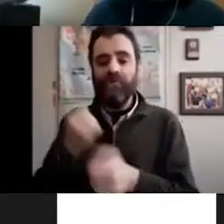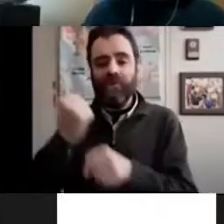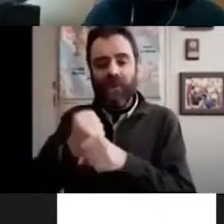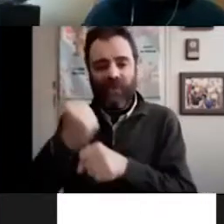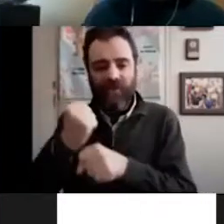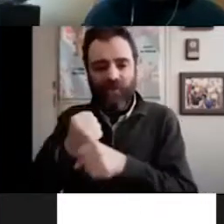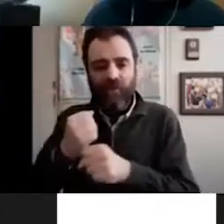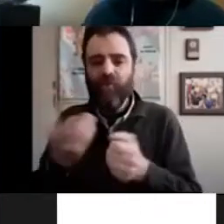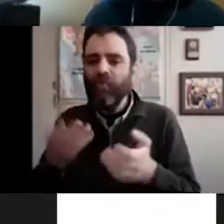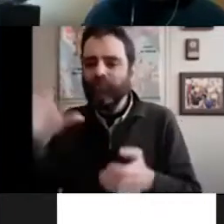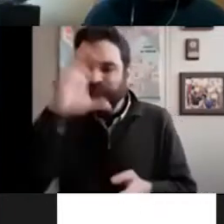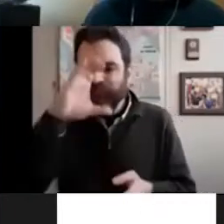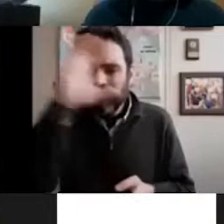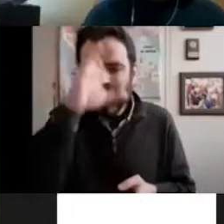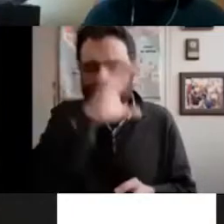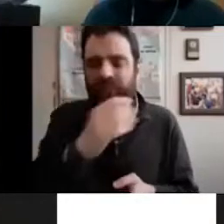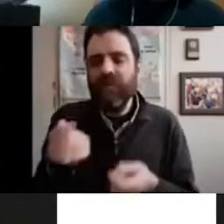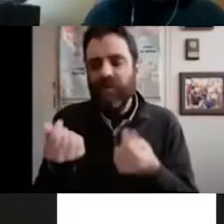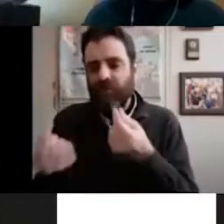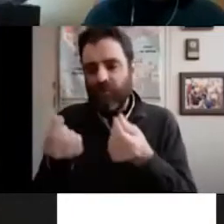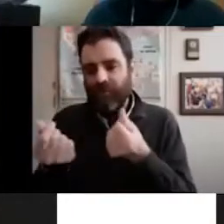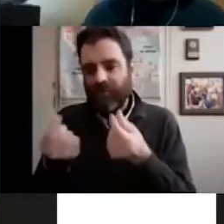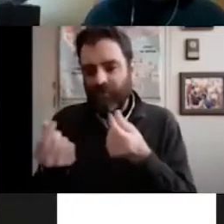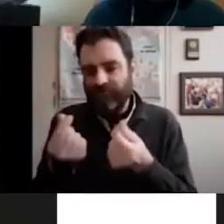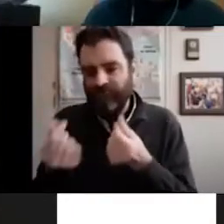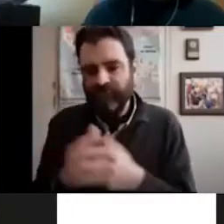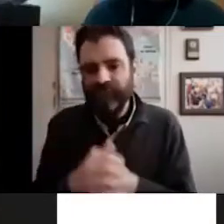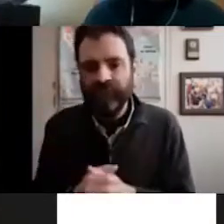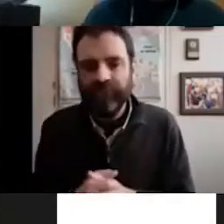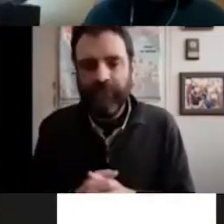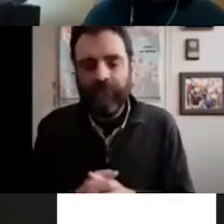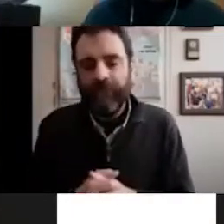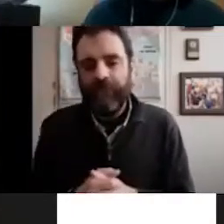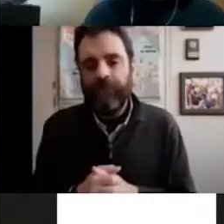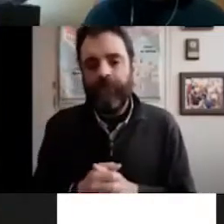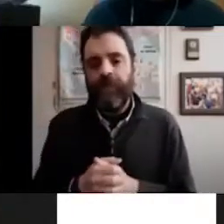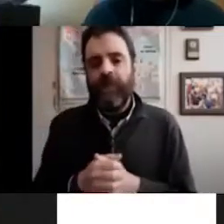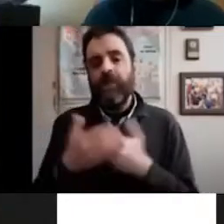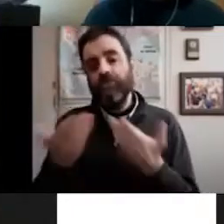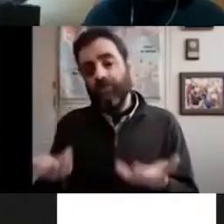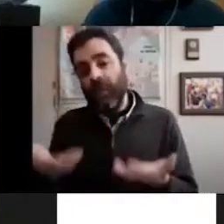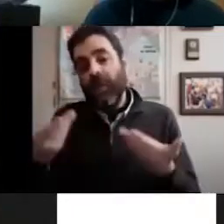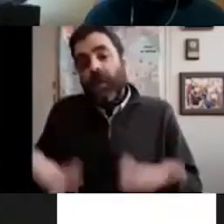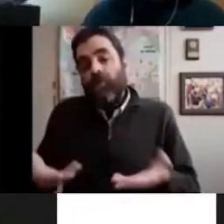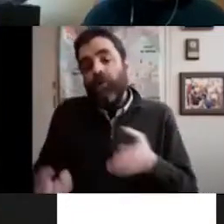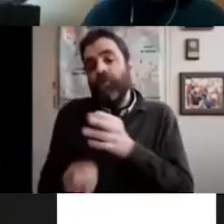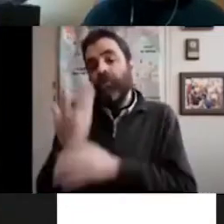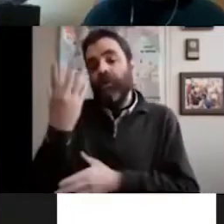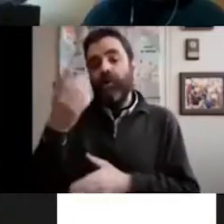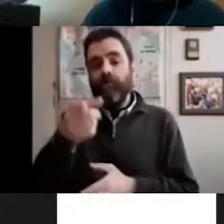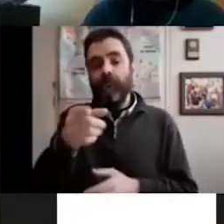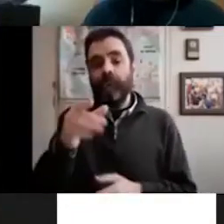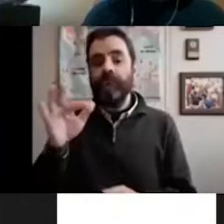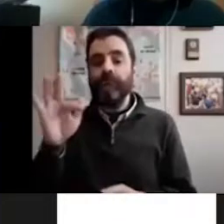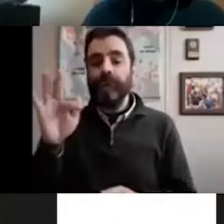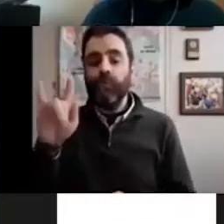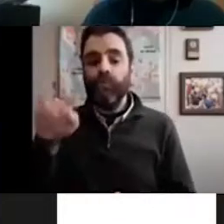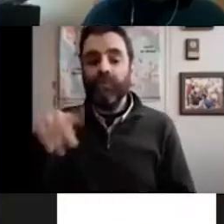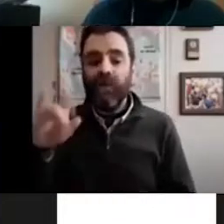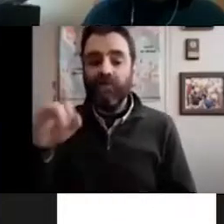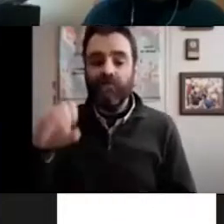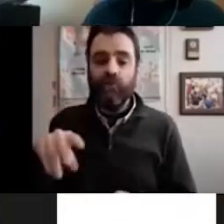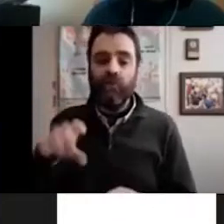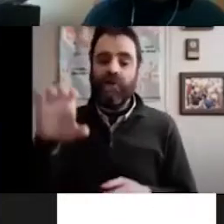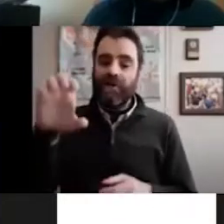Ellos nos apoyan ¿de qué forma? En la escuela se realiza un trabajo, se busca también financiamiento, nos ayudan en ese sentido. Y bueno,